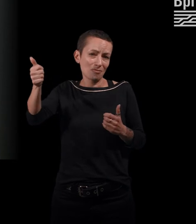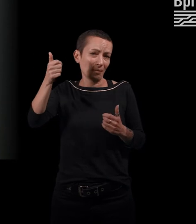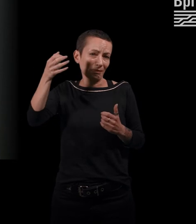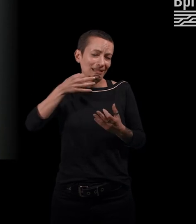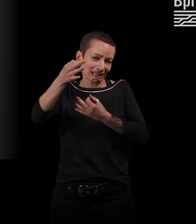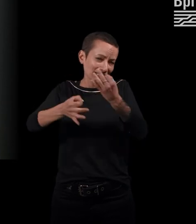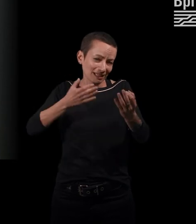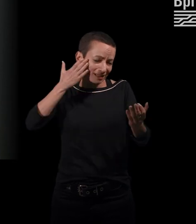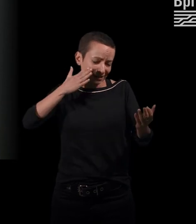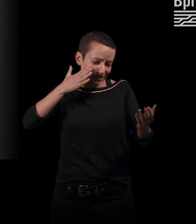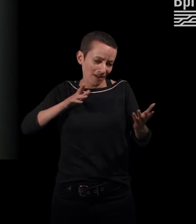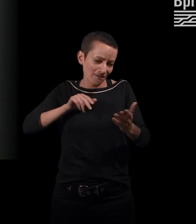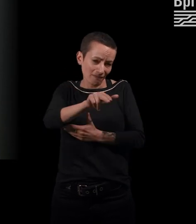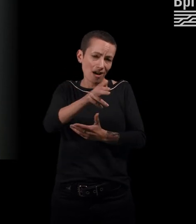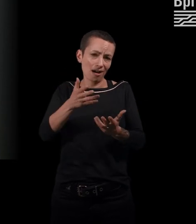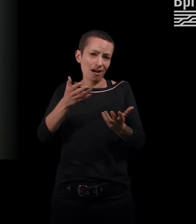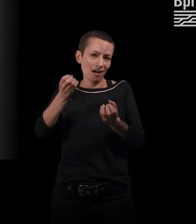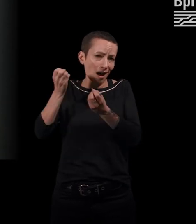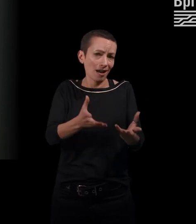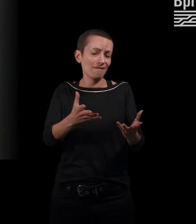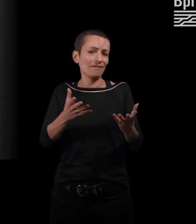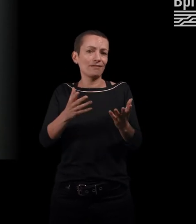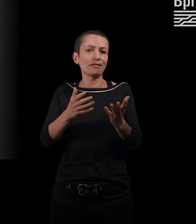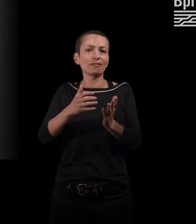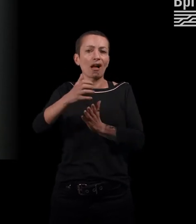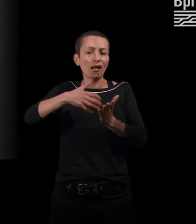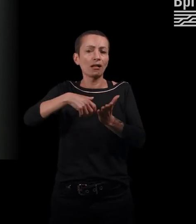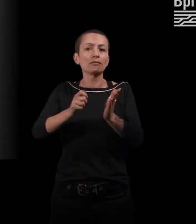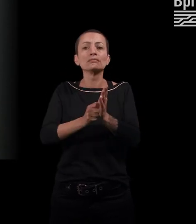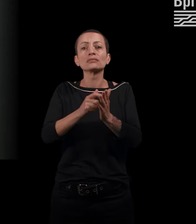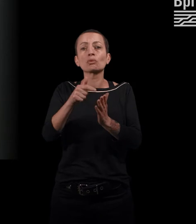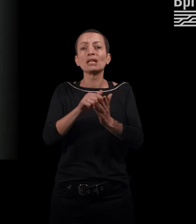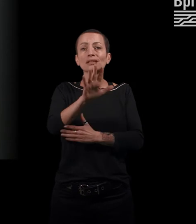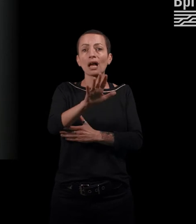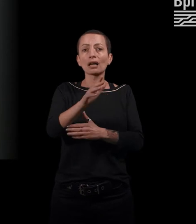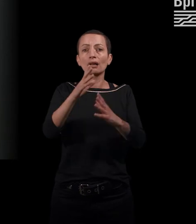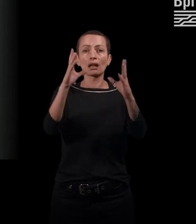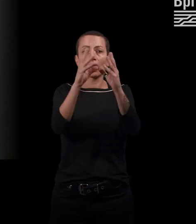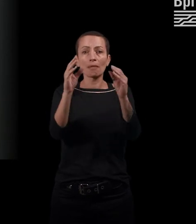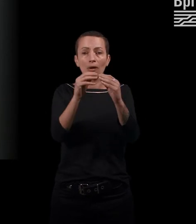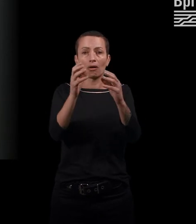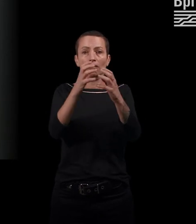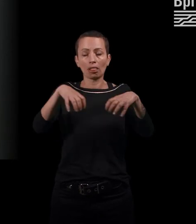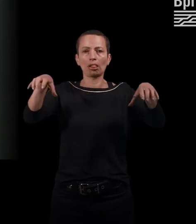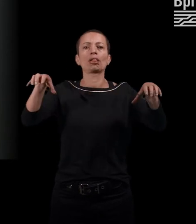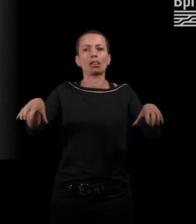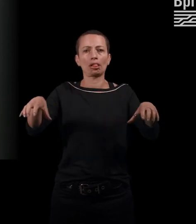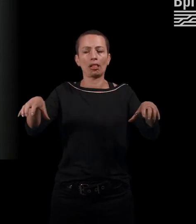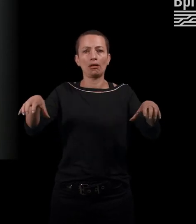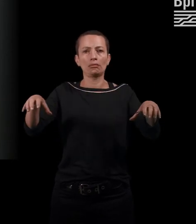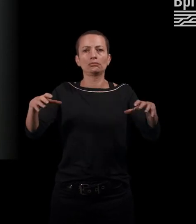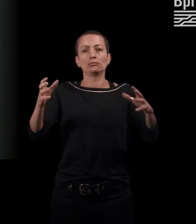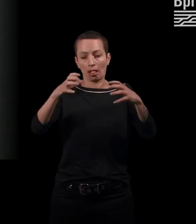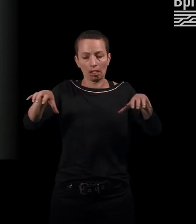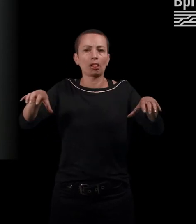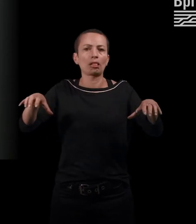ses textes. Il avait été, en 2005, quand le Liban a été divisé en deux grands